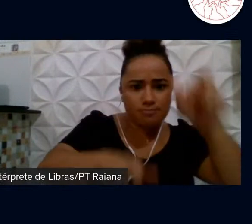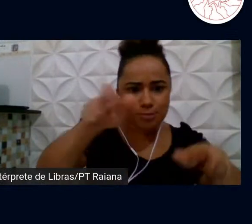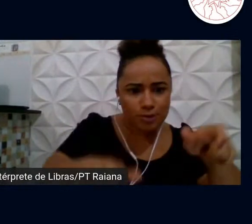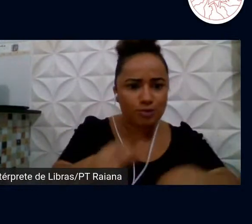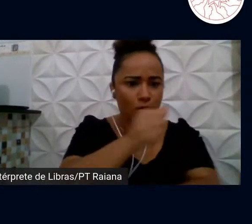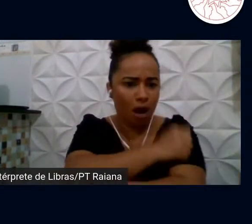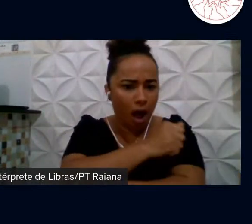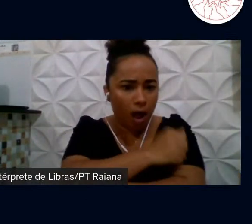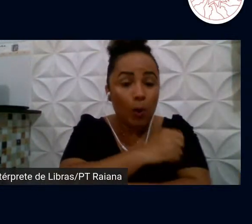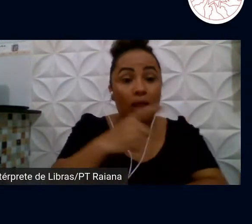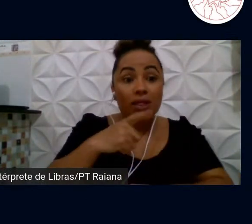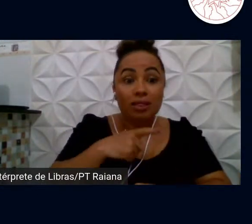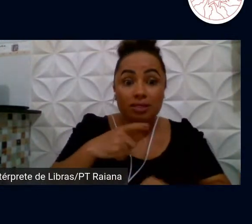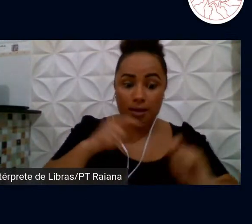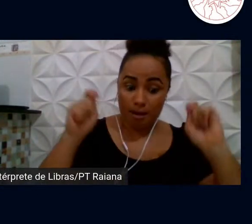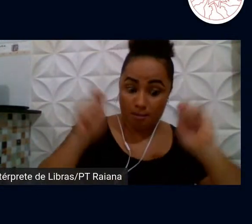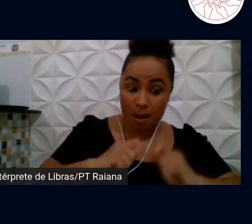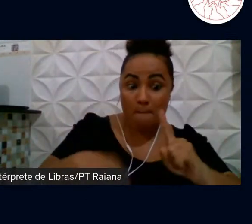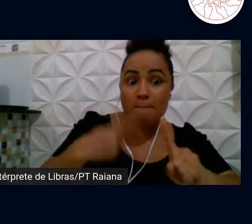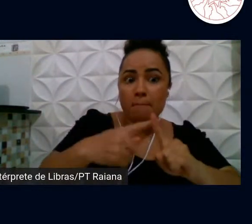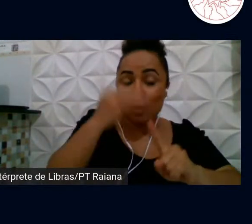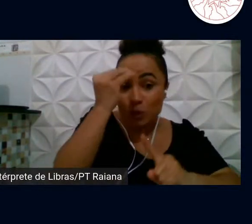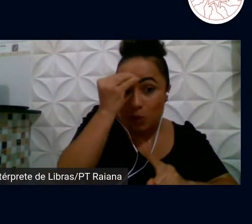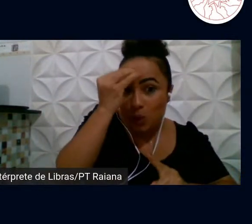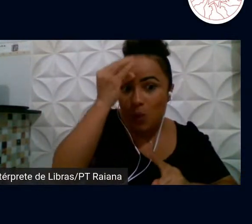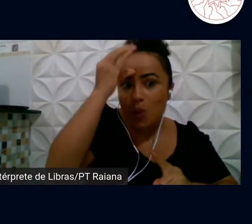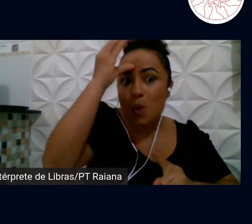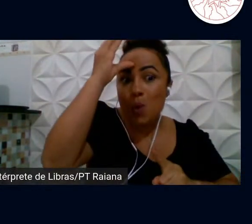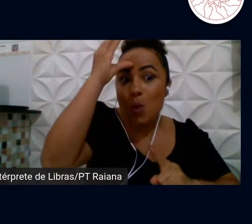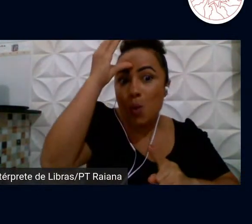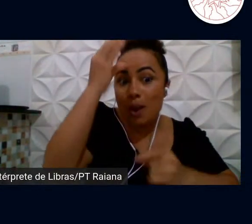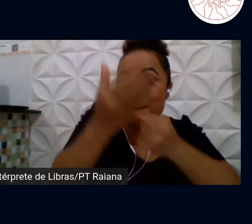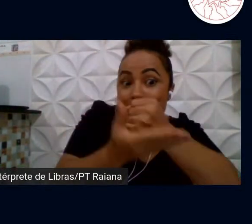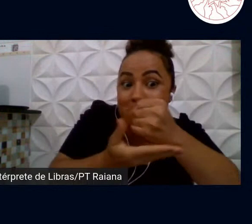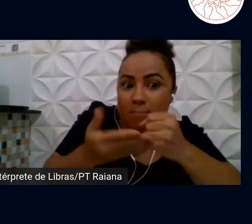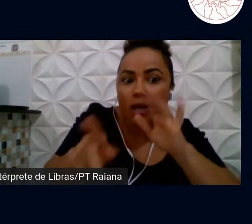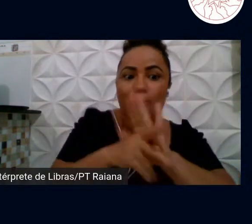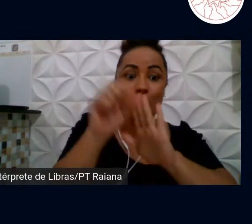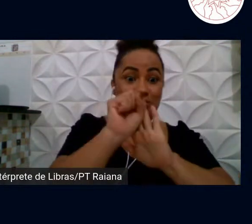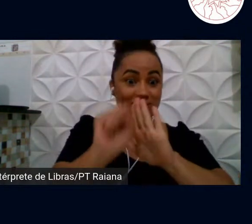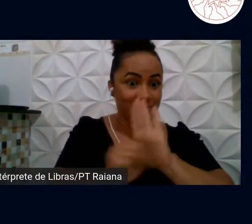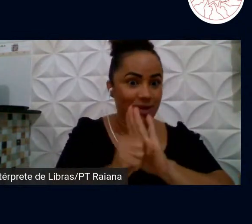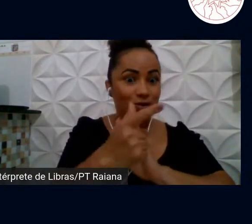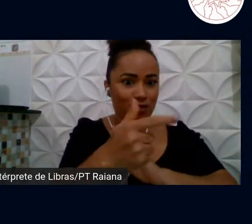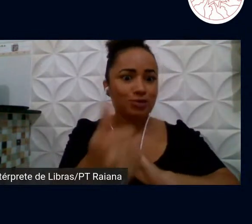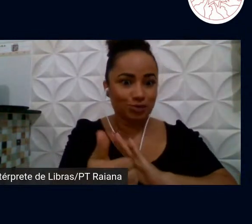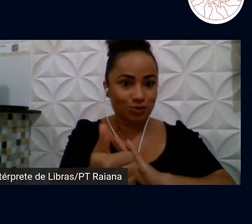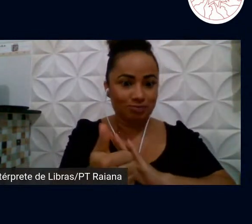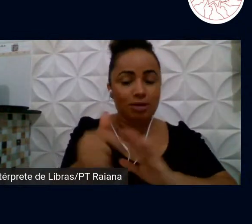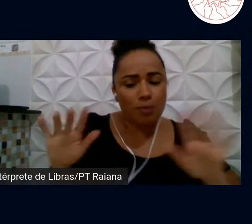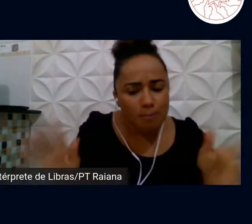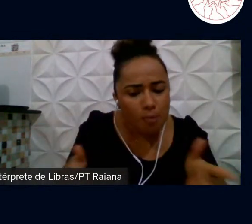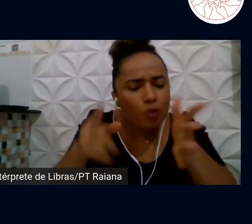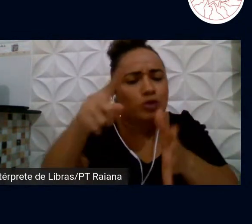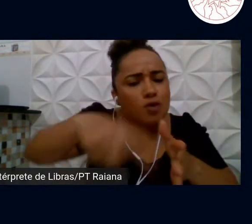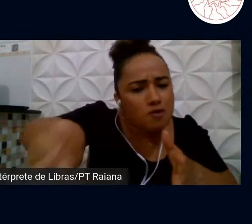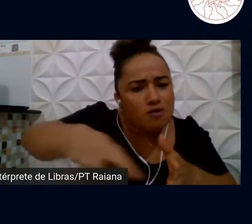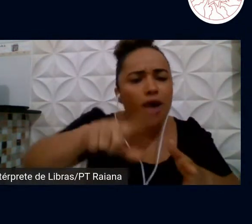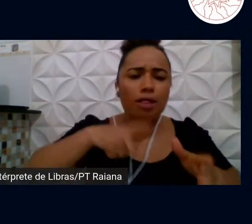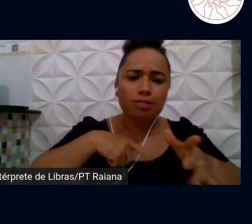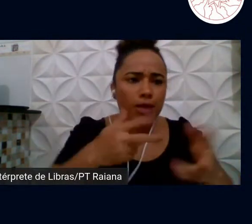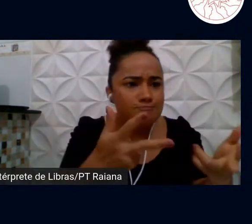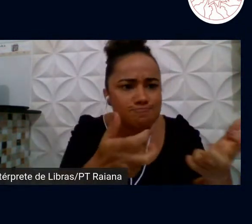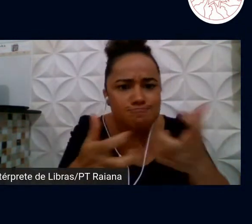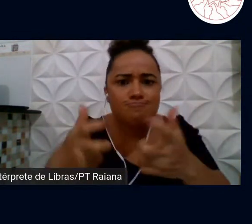conhecimentos considerados essenciais para o século XX, incentivando a modernização dos recursos e das